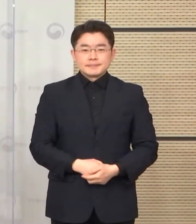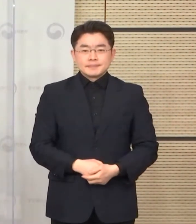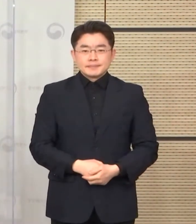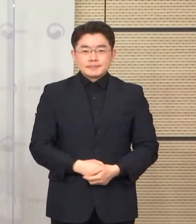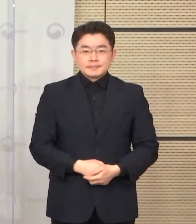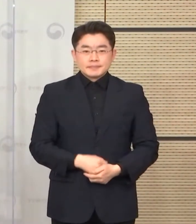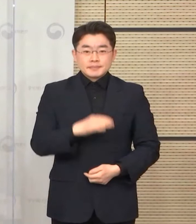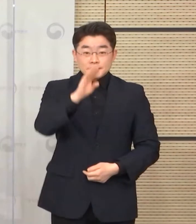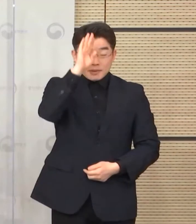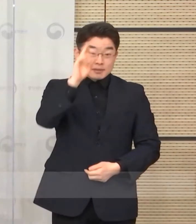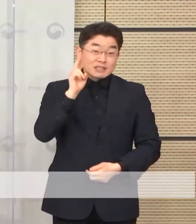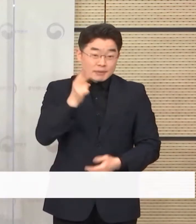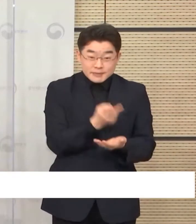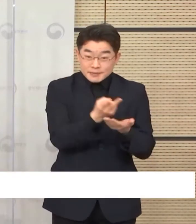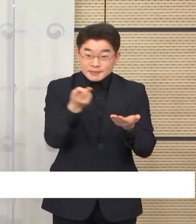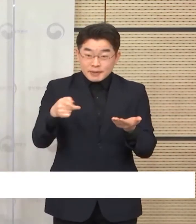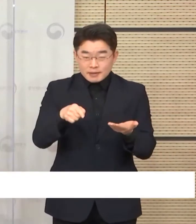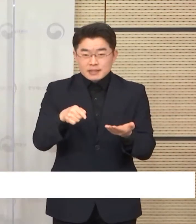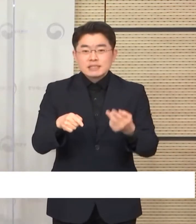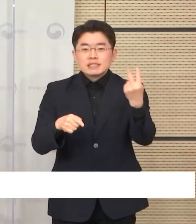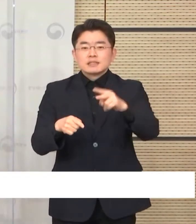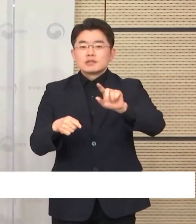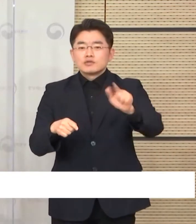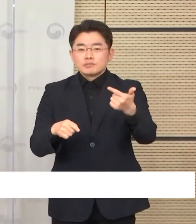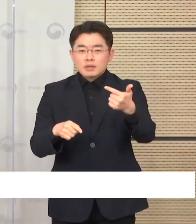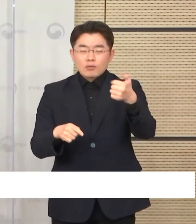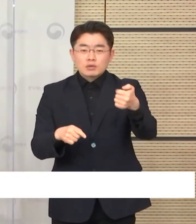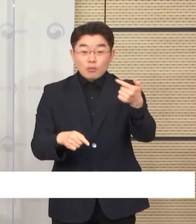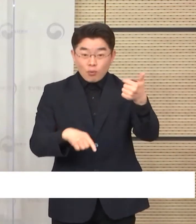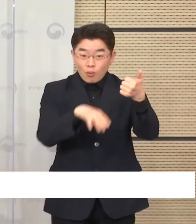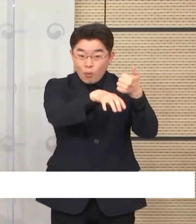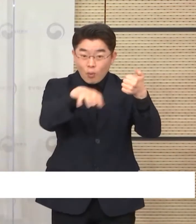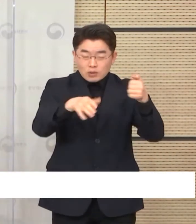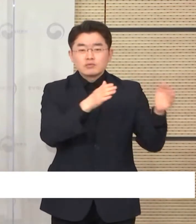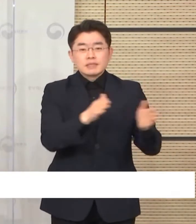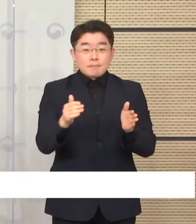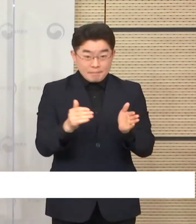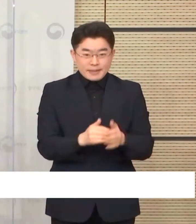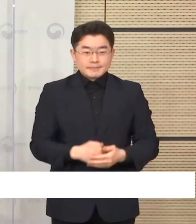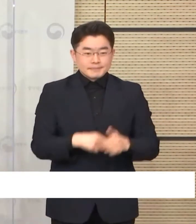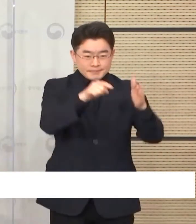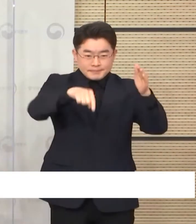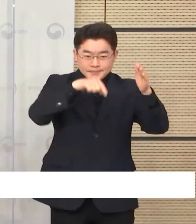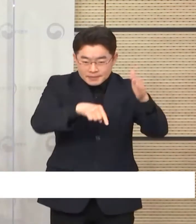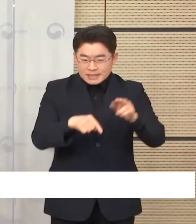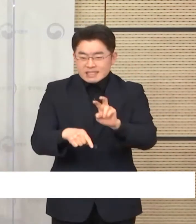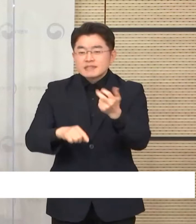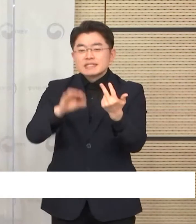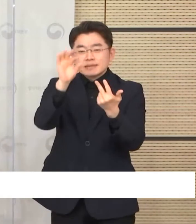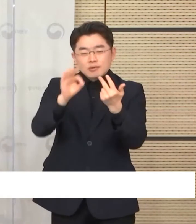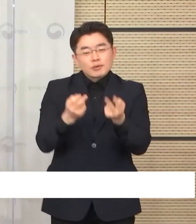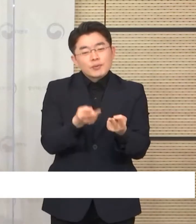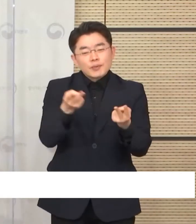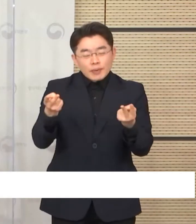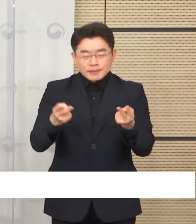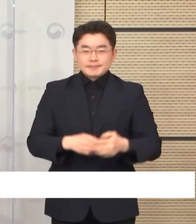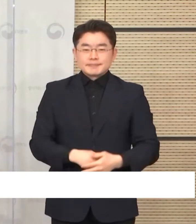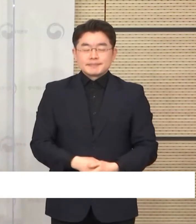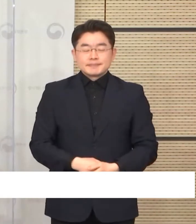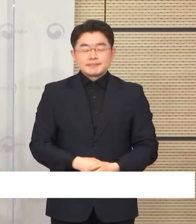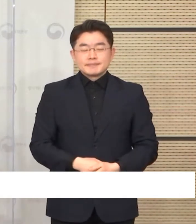중환자 전당 치료 방 상은 2650 5개를 보유하고 있고 이 중 27% 를 사용하고